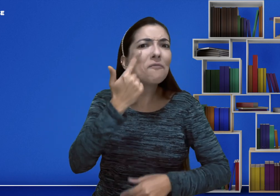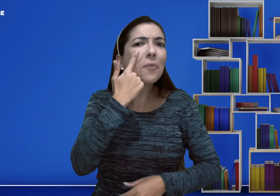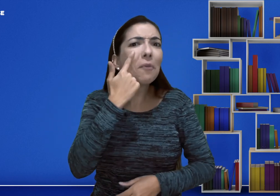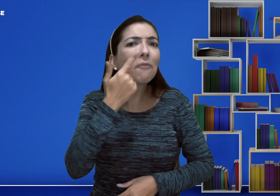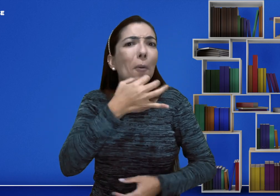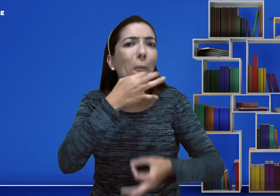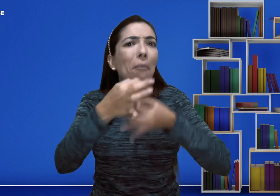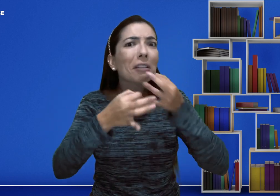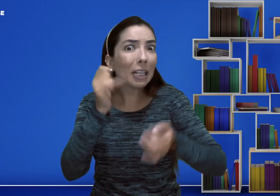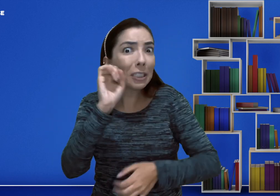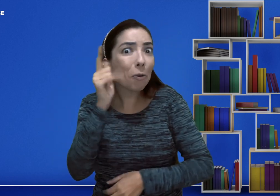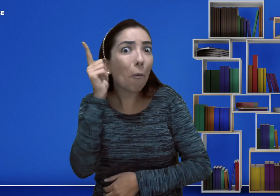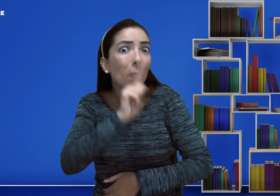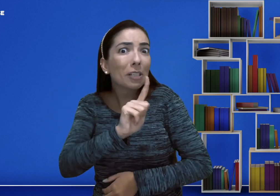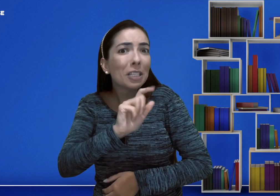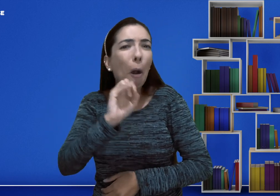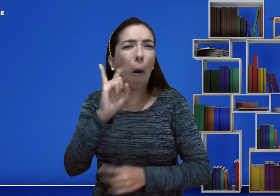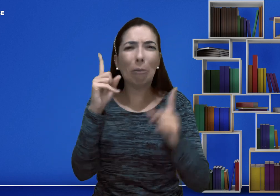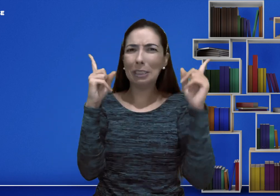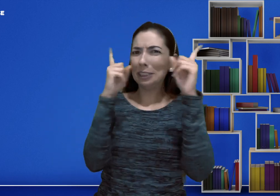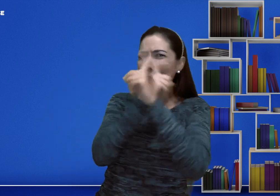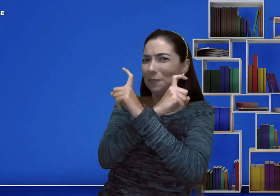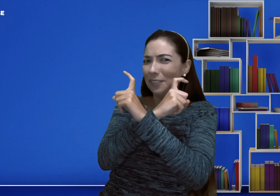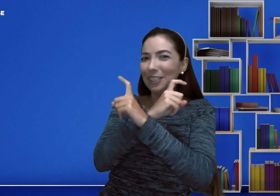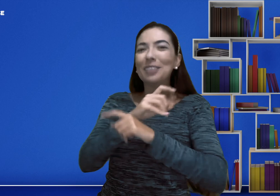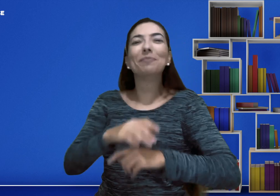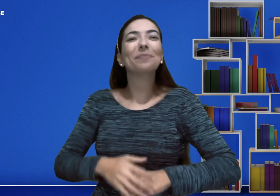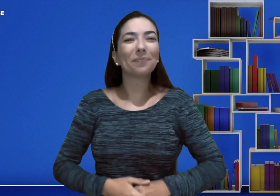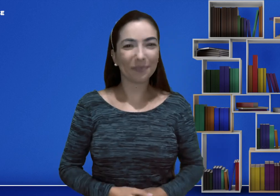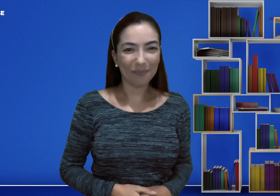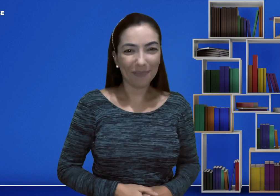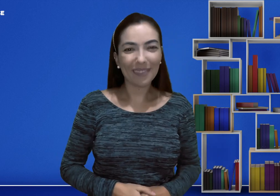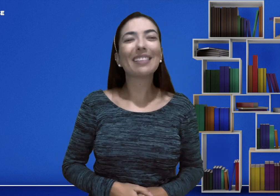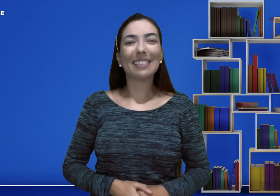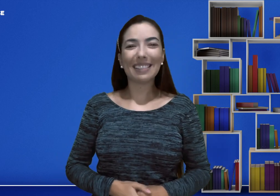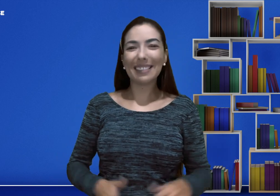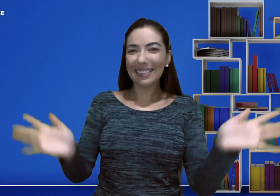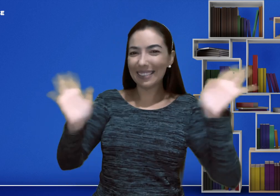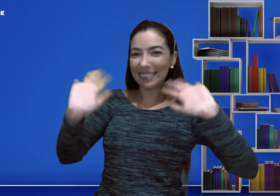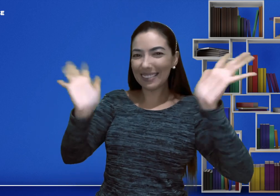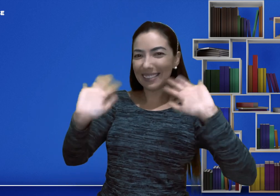Me conta aqui se você conseguiu ou se você achou muito difícil. Até mais!